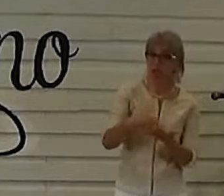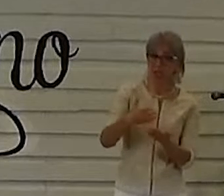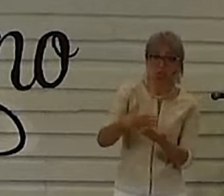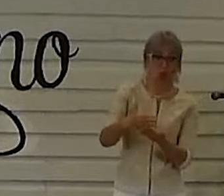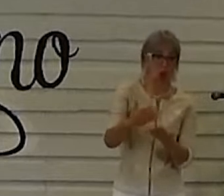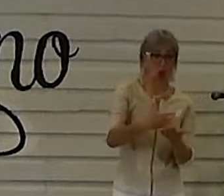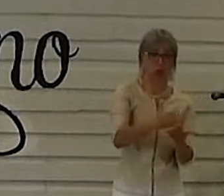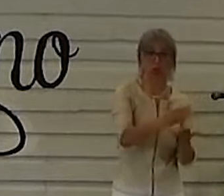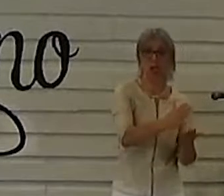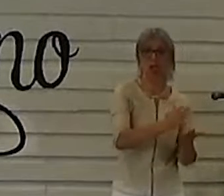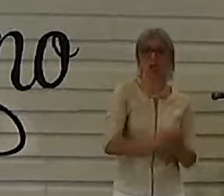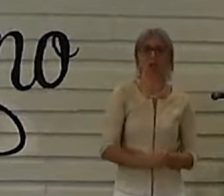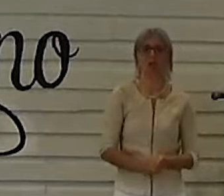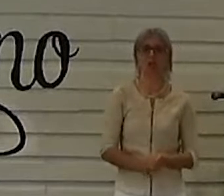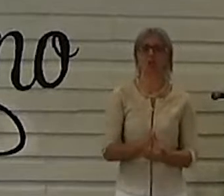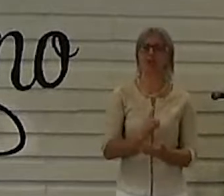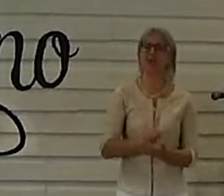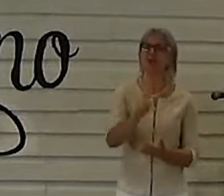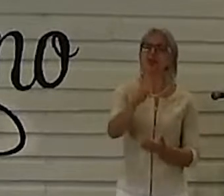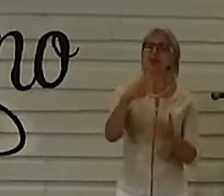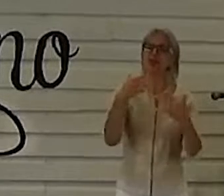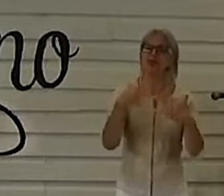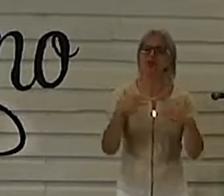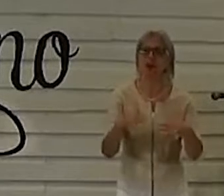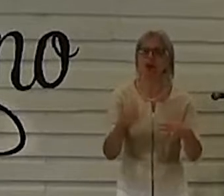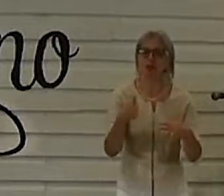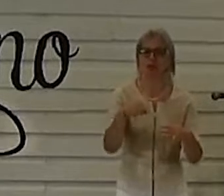Ciò che Dio ha fatto per te.